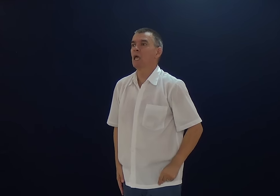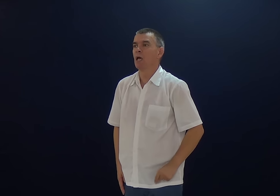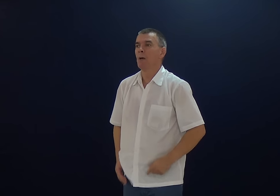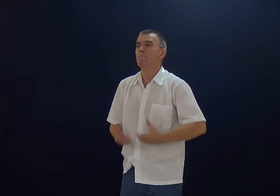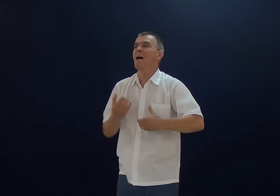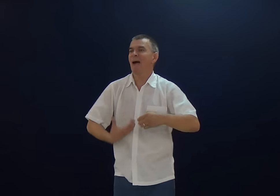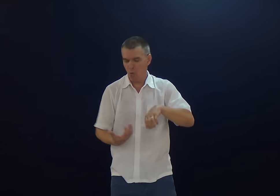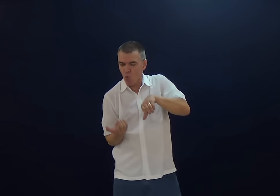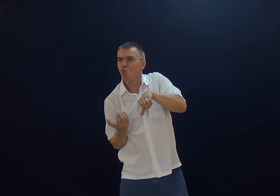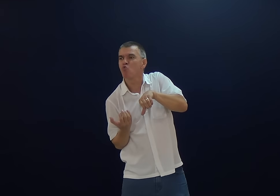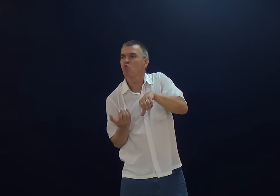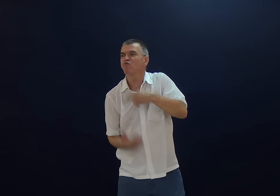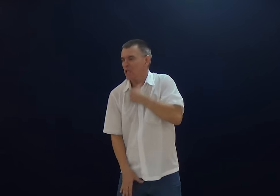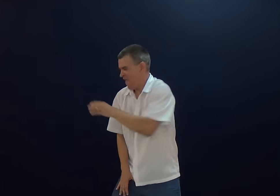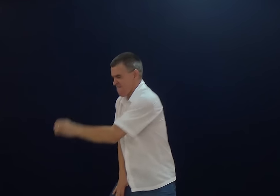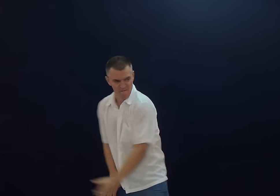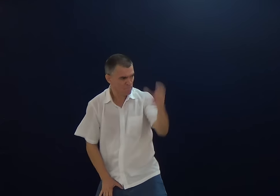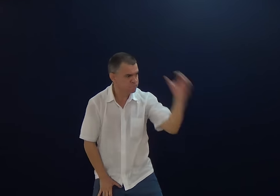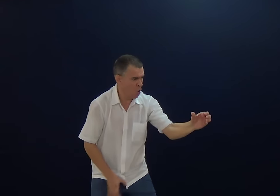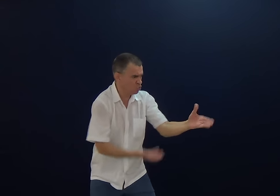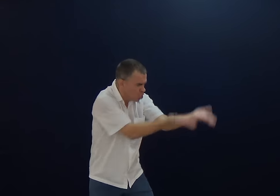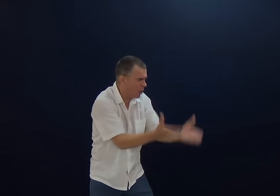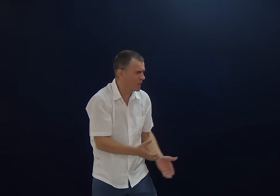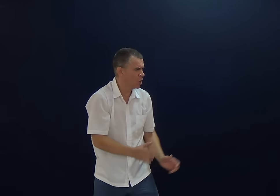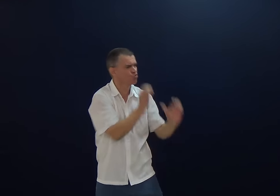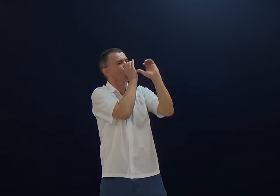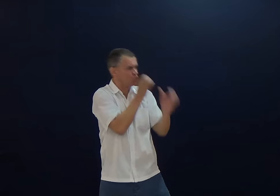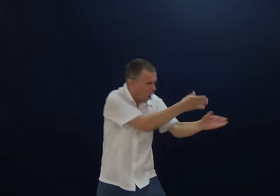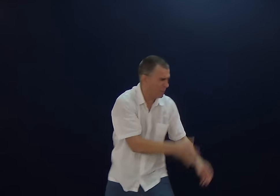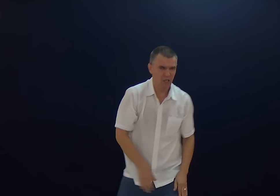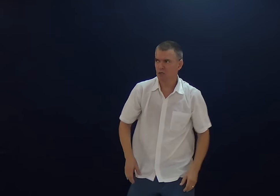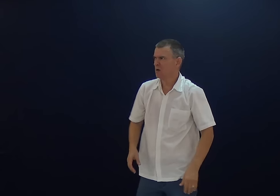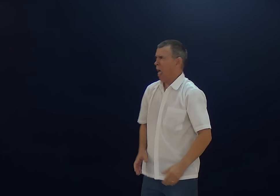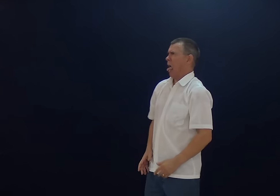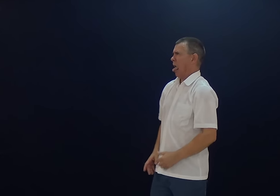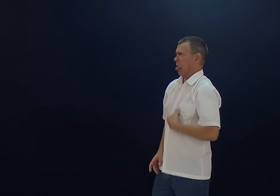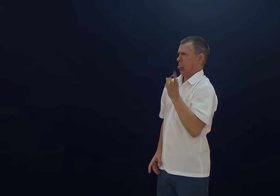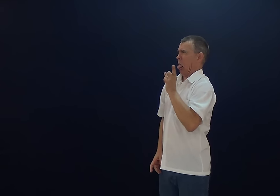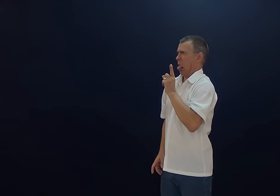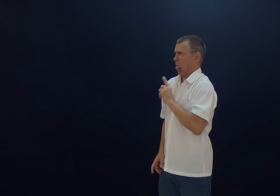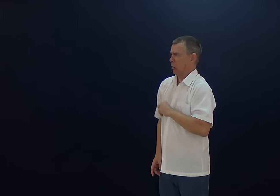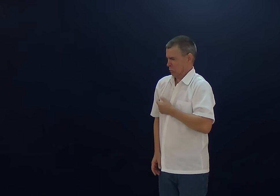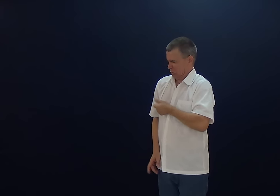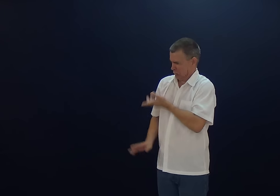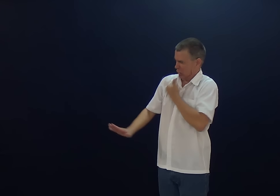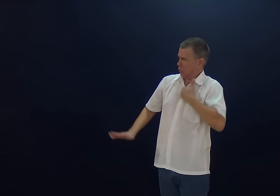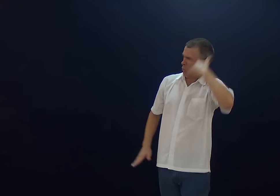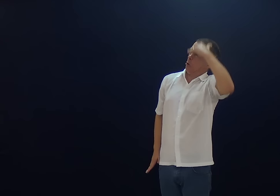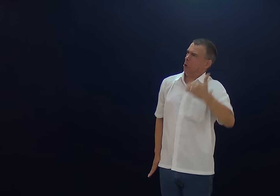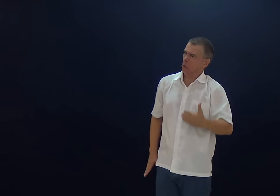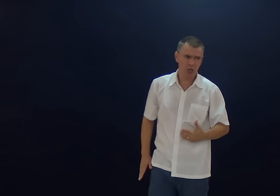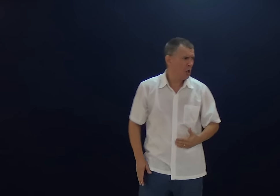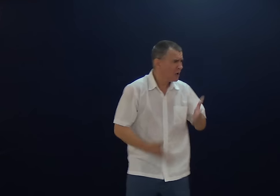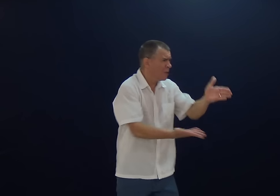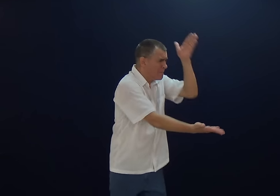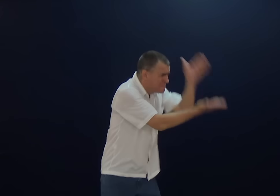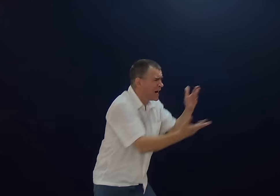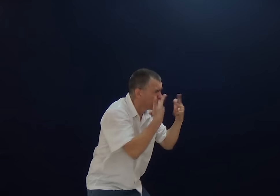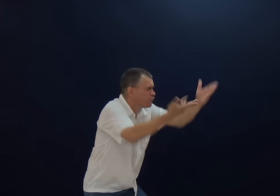para falar mal de criança parece um monte de criancinha que continua sempre quer leitinho parece que